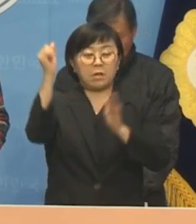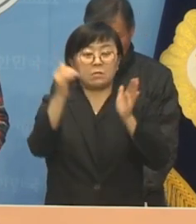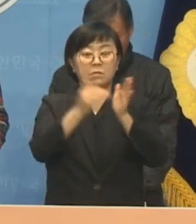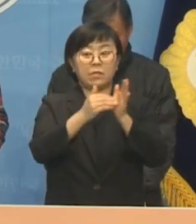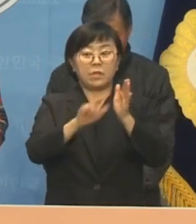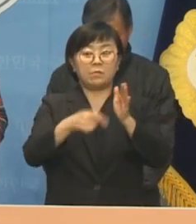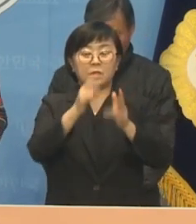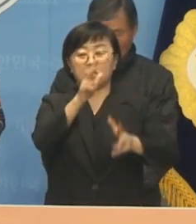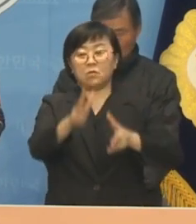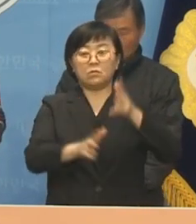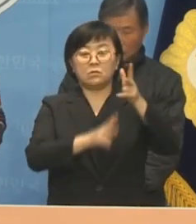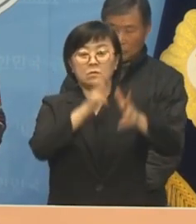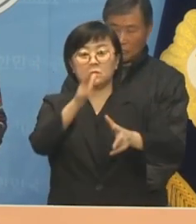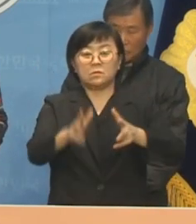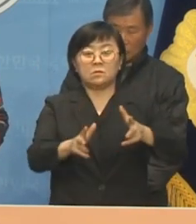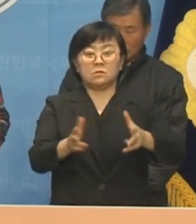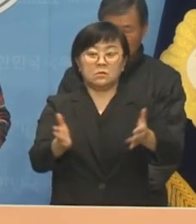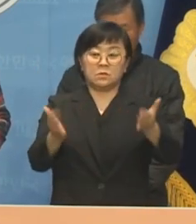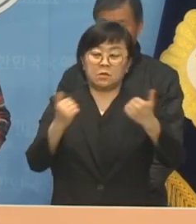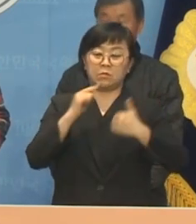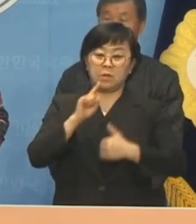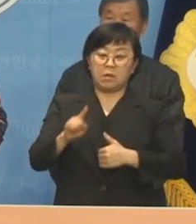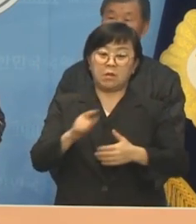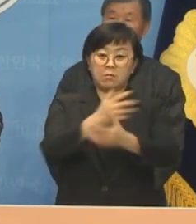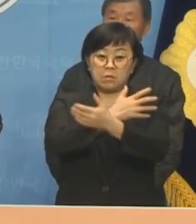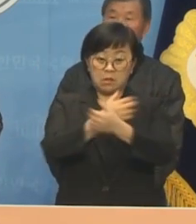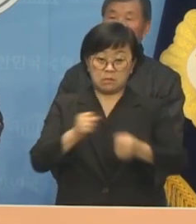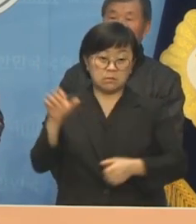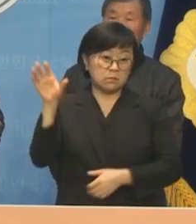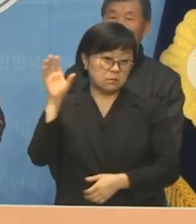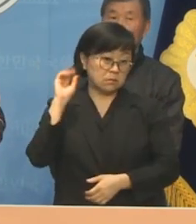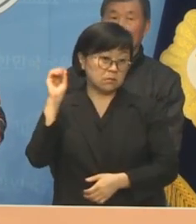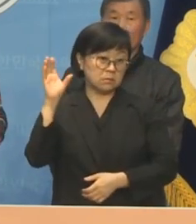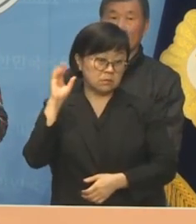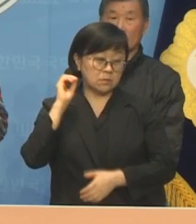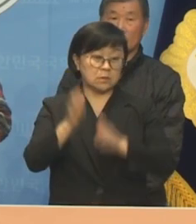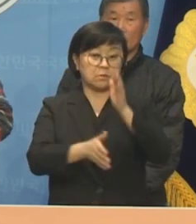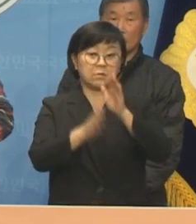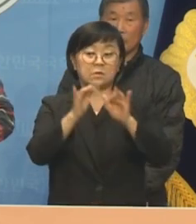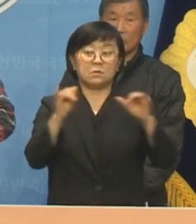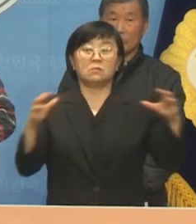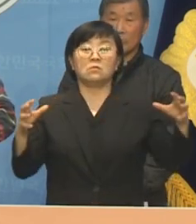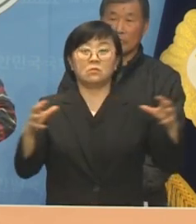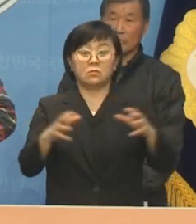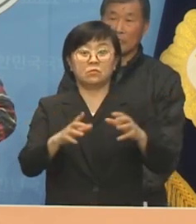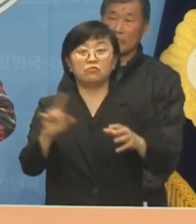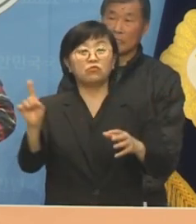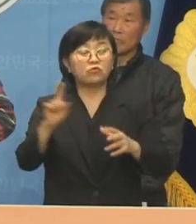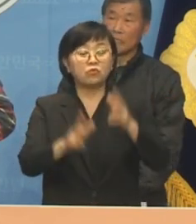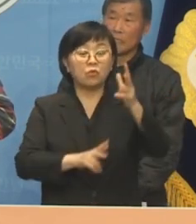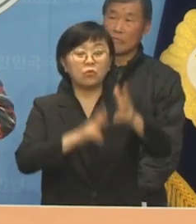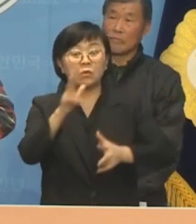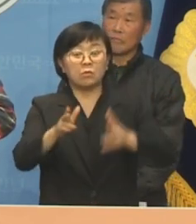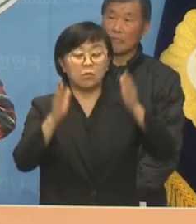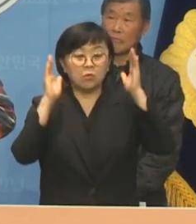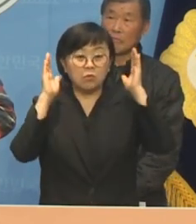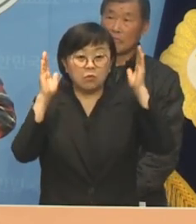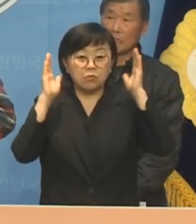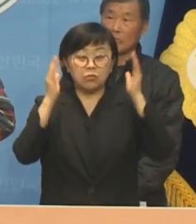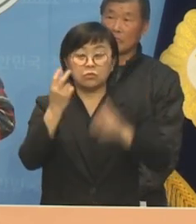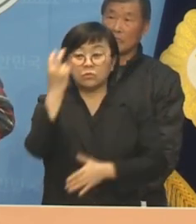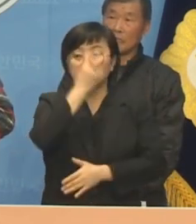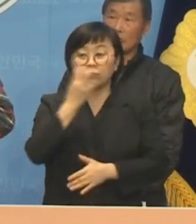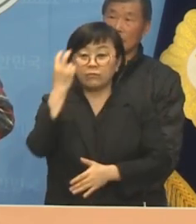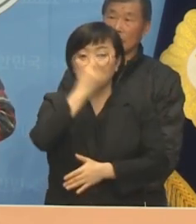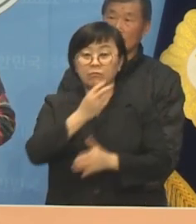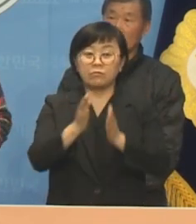이 공장을 산업단지를 유치하겠다는 MOU 발표된 걸 듣고 시민들이 모여서 대체 어떤 공장인가 공부를 시작했고요.